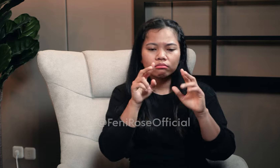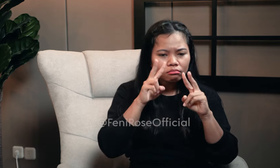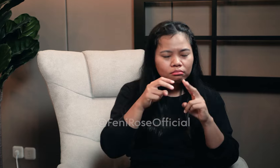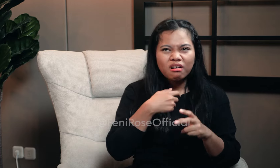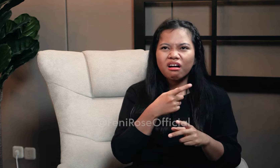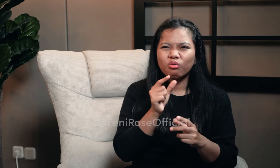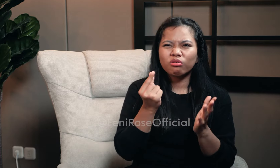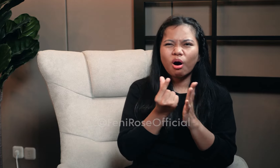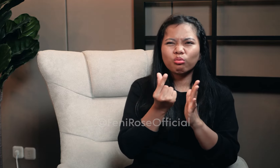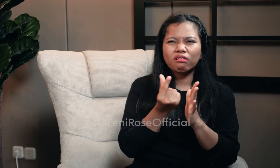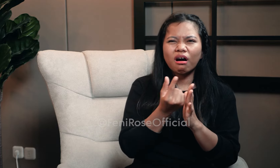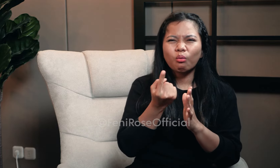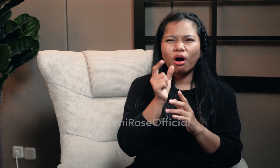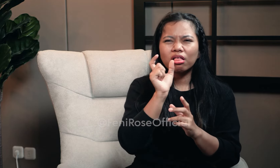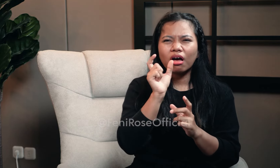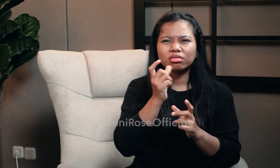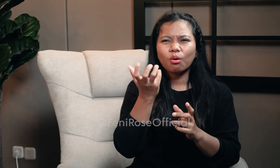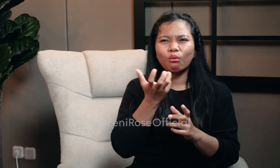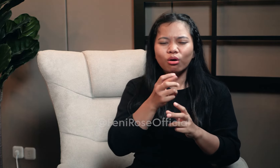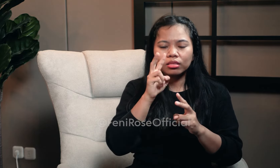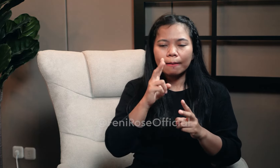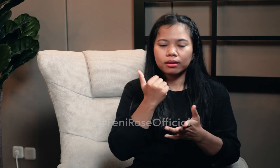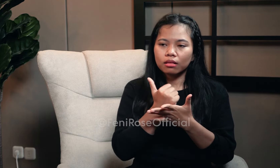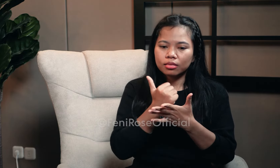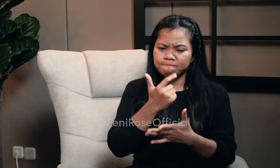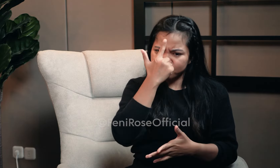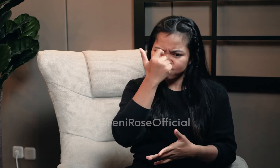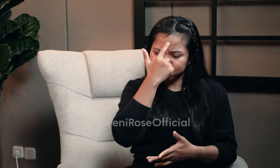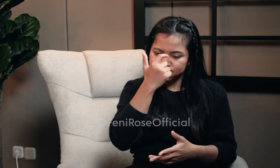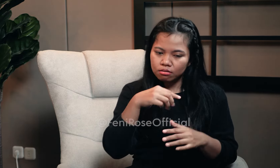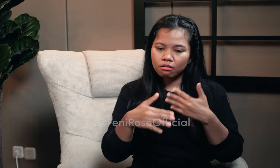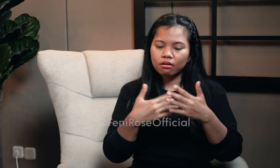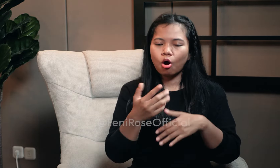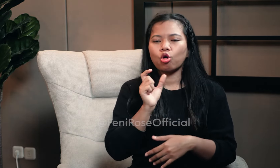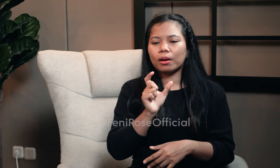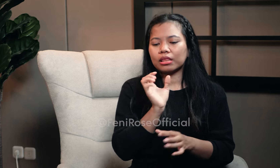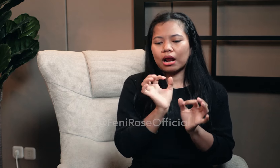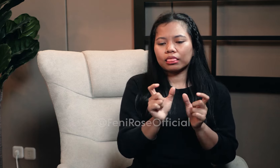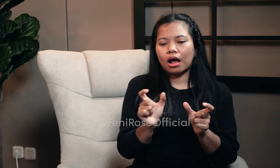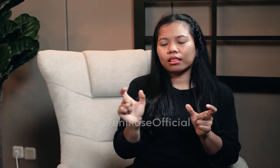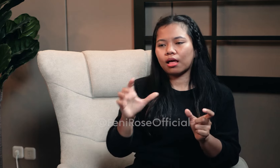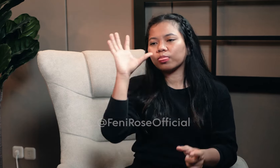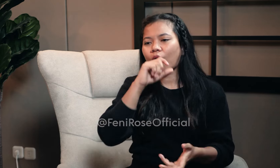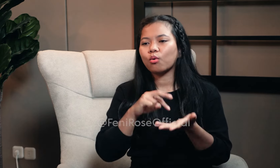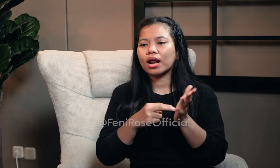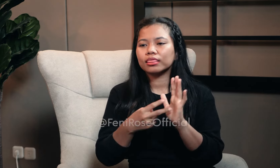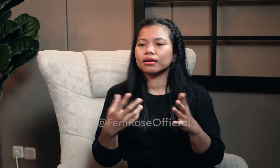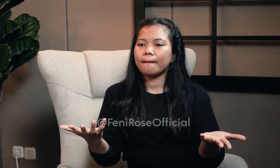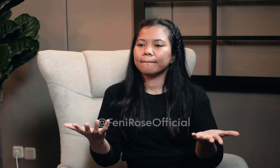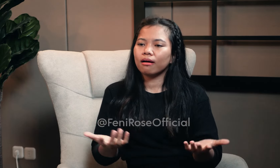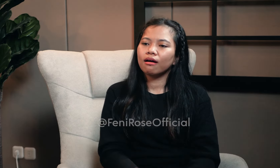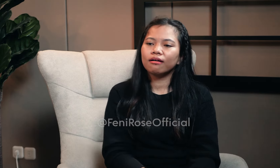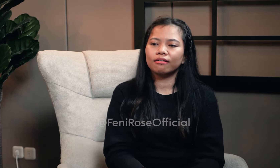ikut untuk beberapa teman-teman tuli diundang mengenai apa pembekalan yang ada di pemerintah yang